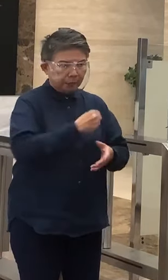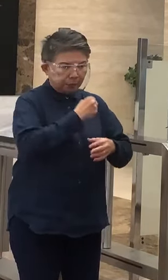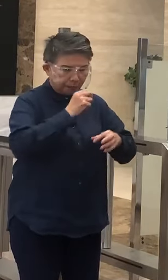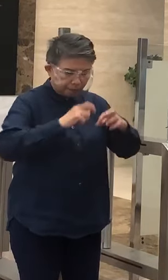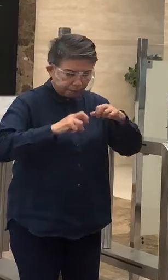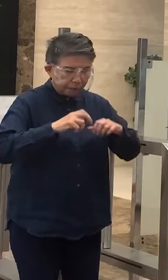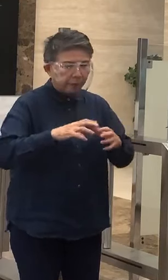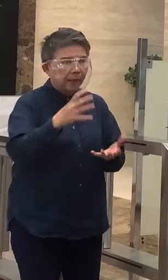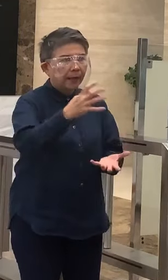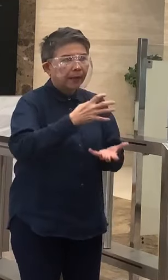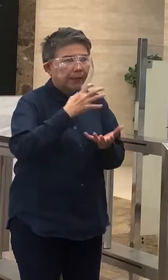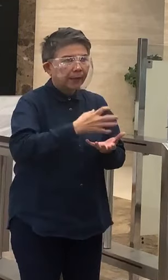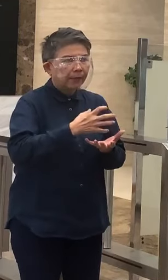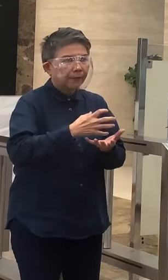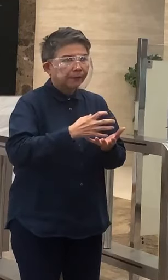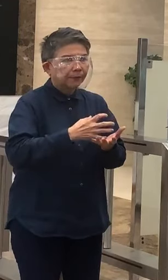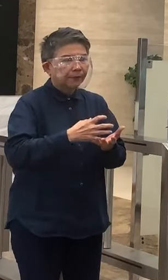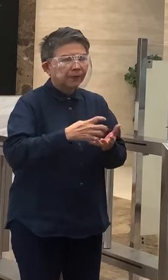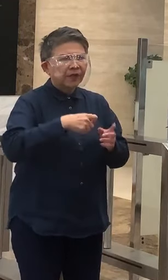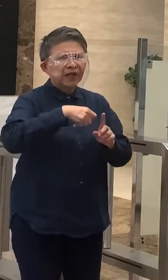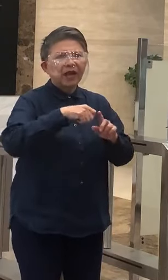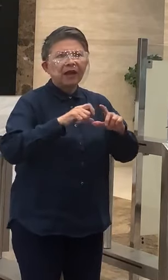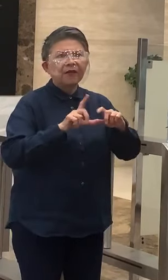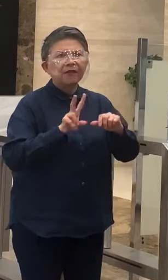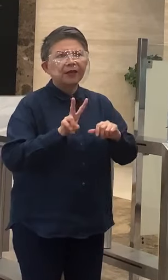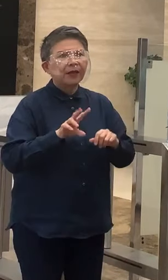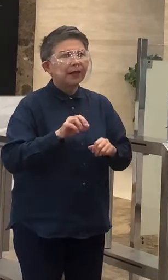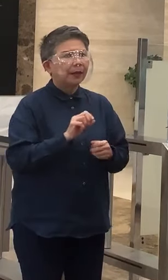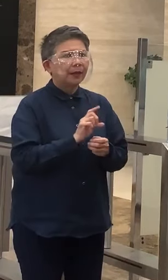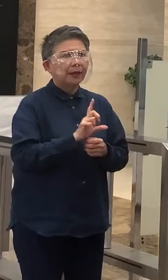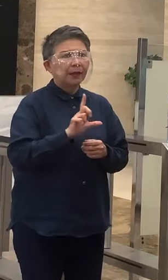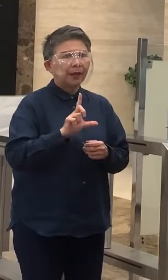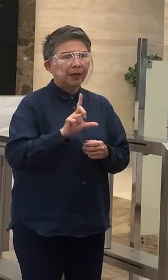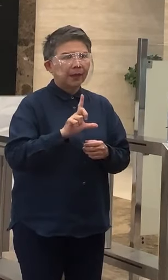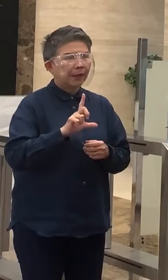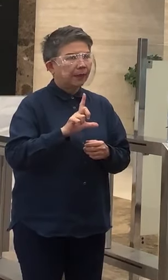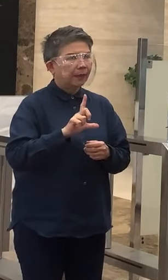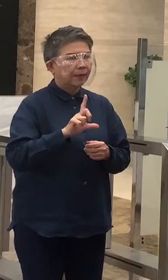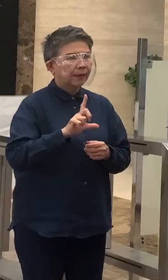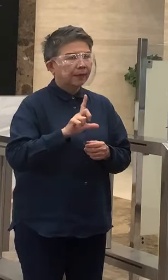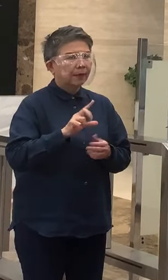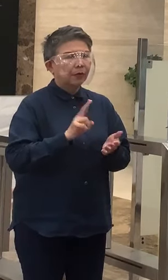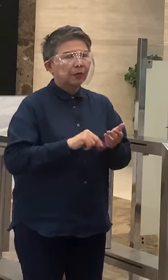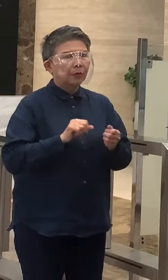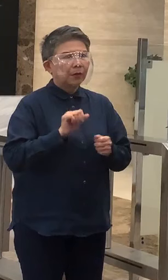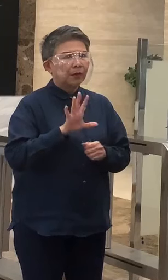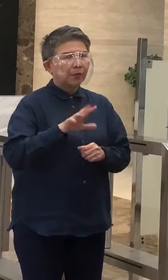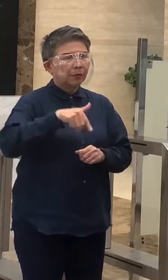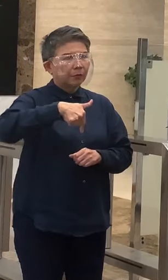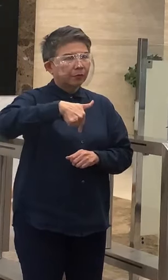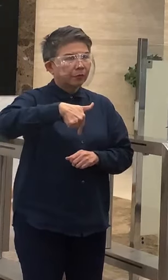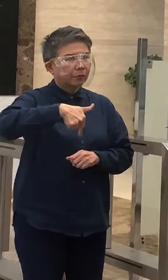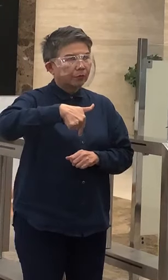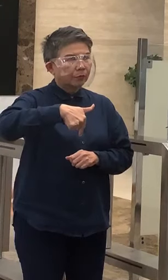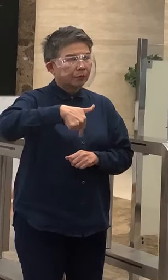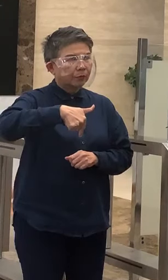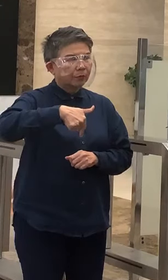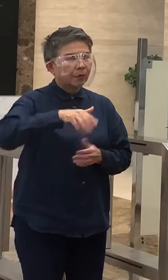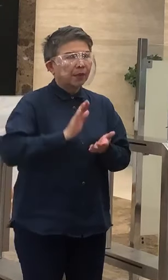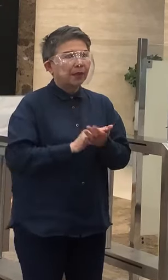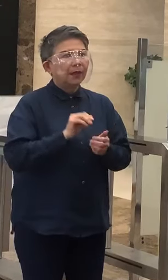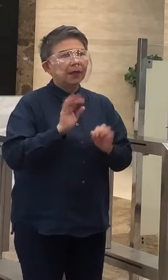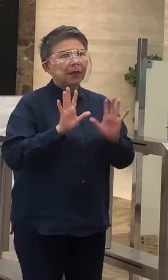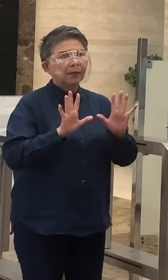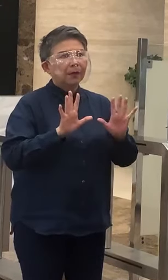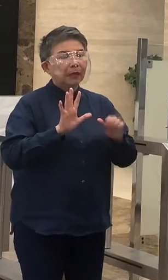aset Kavling l tahunnya Nomor 57 dan